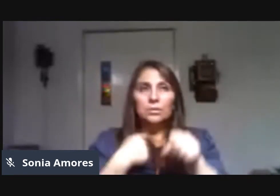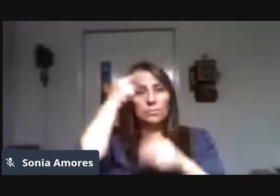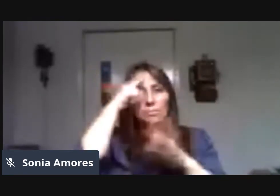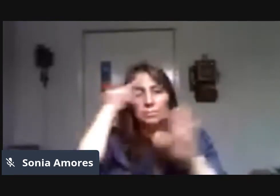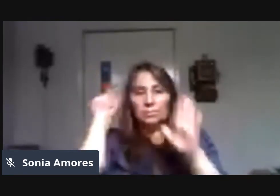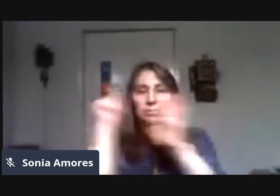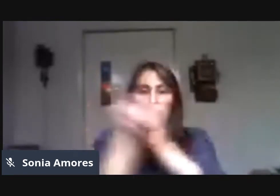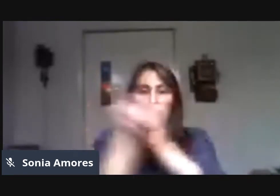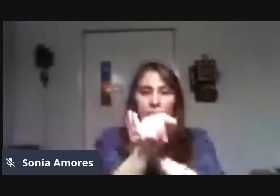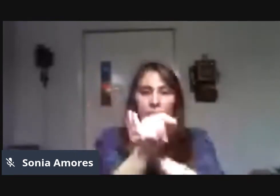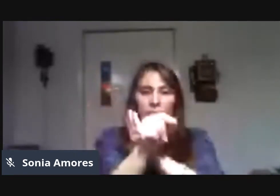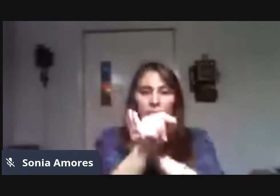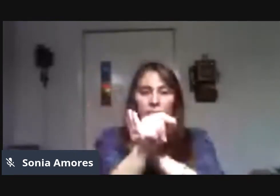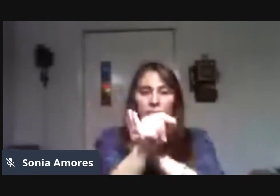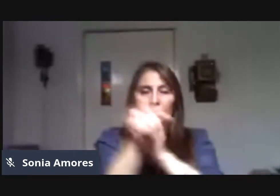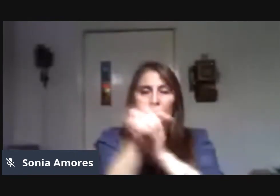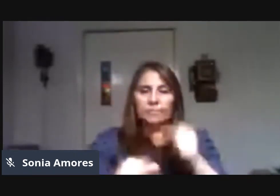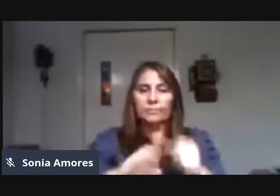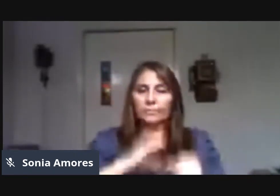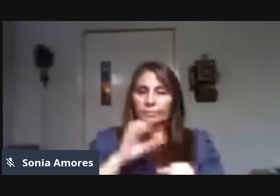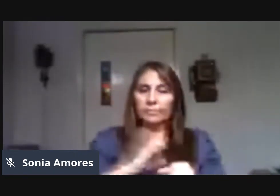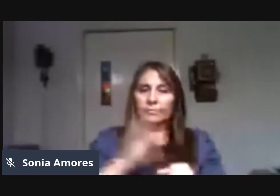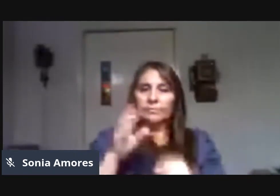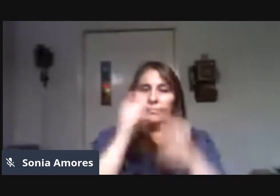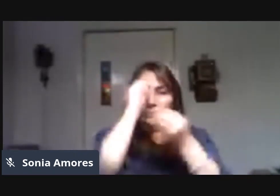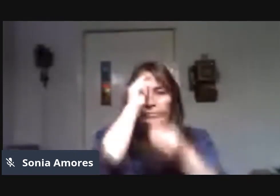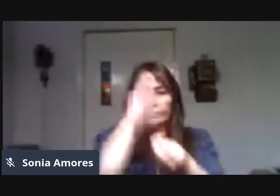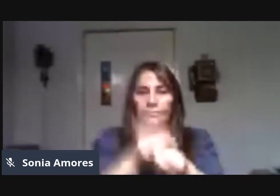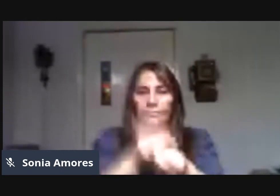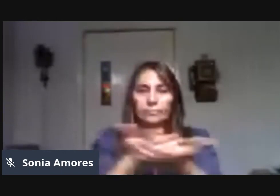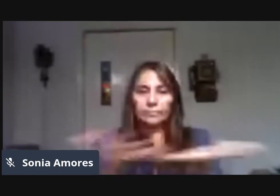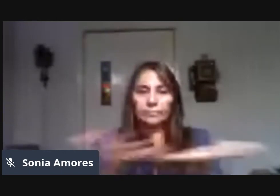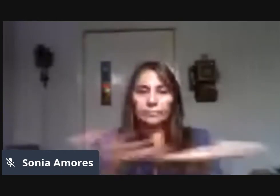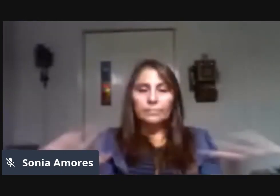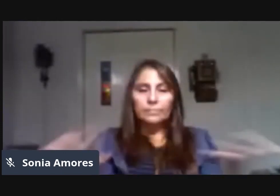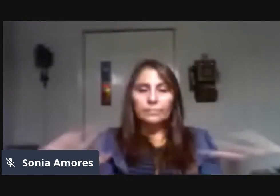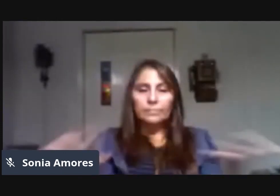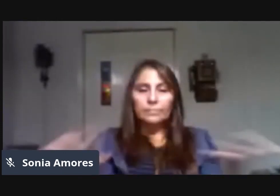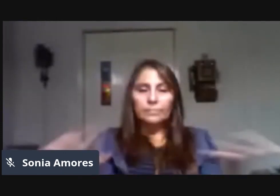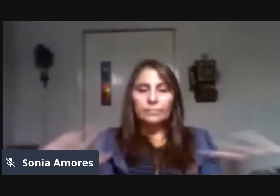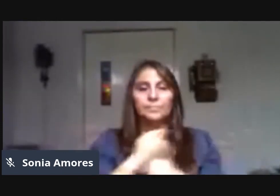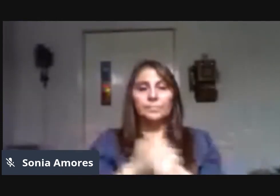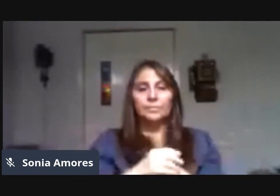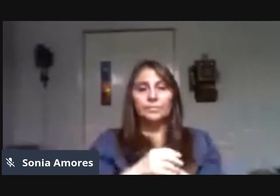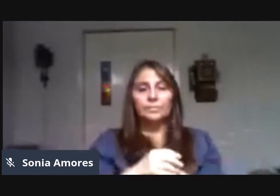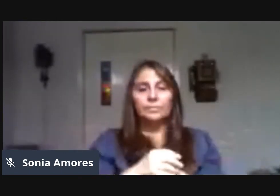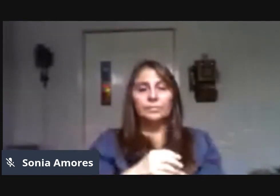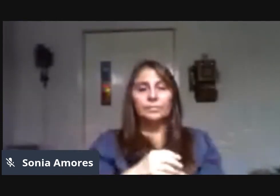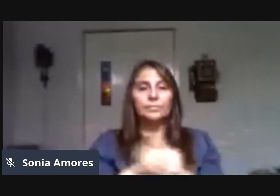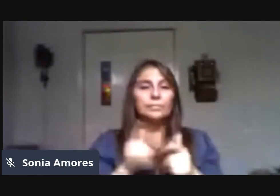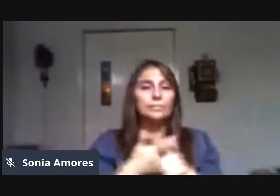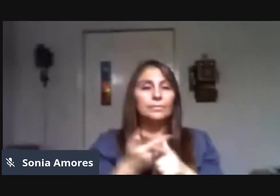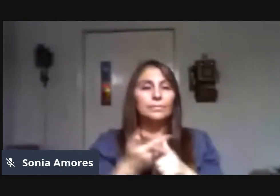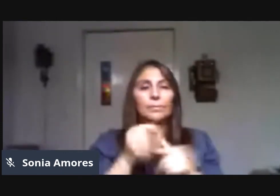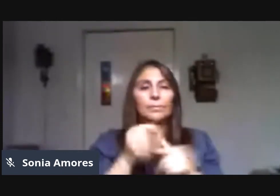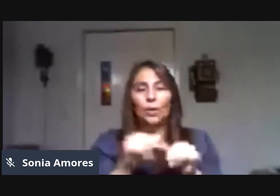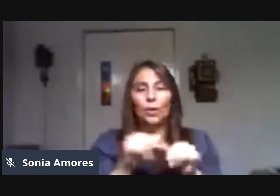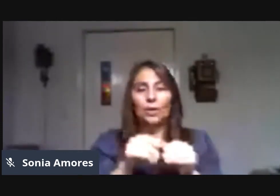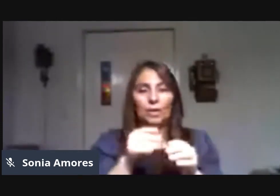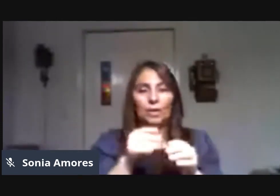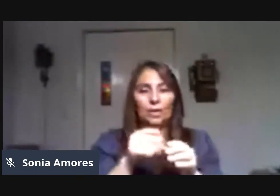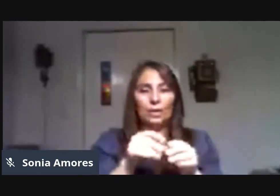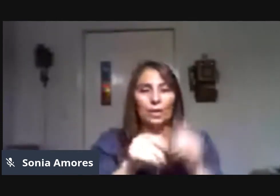caracterizado la diversidad en las universidades. Y esto va a ser en la imagen del dominó, con varias fichas